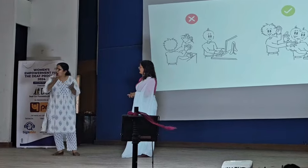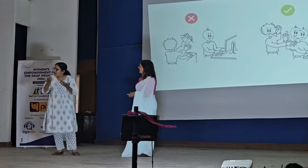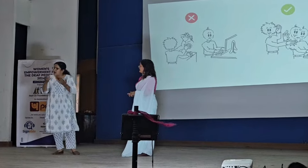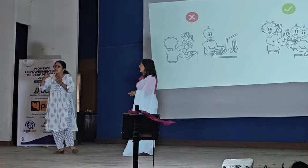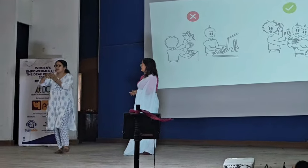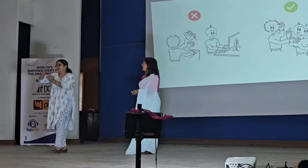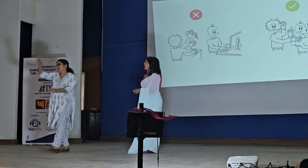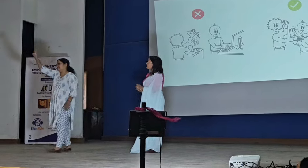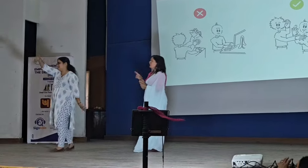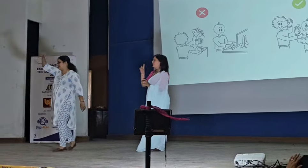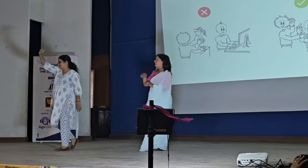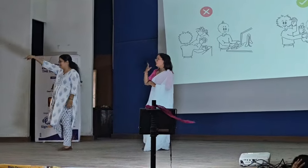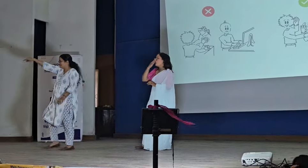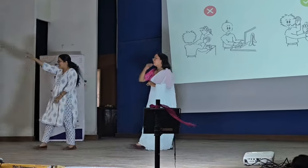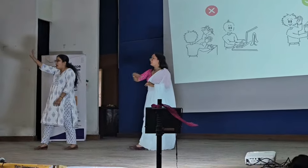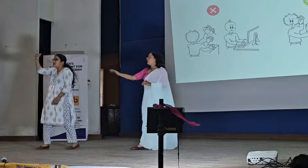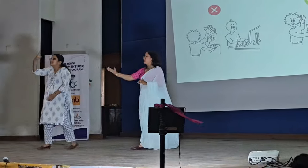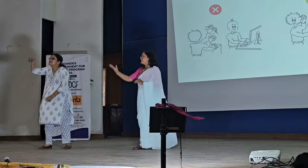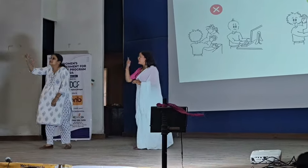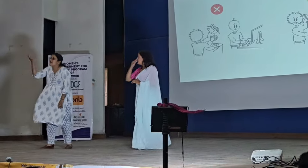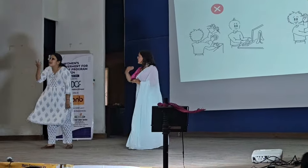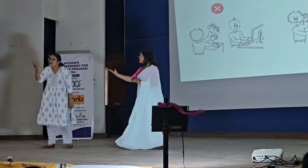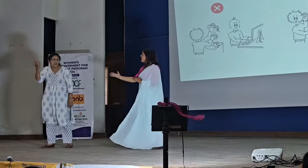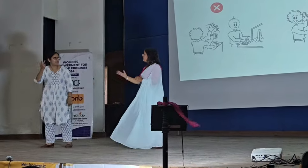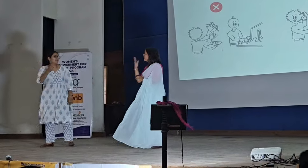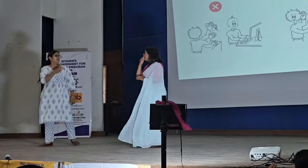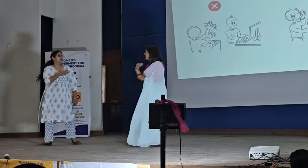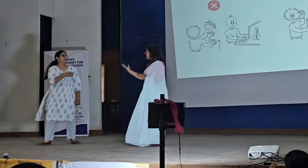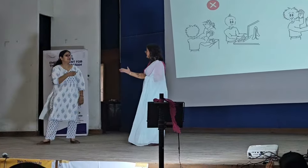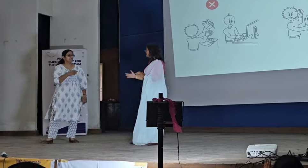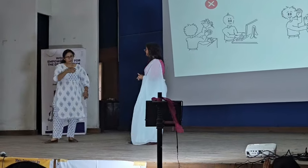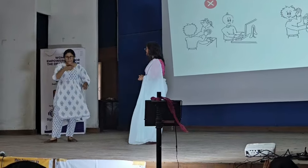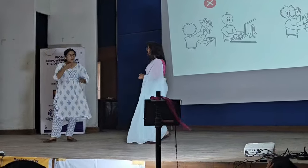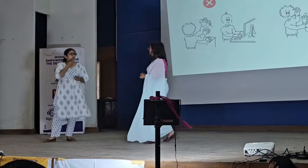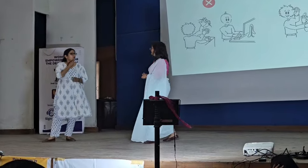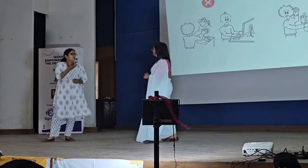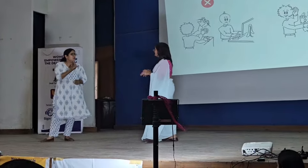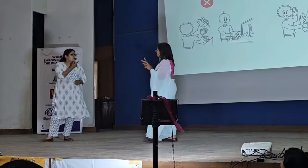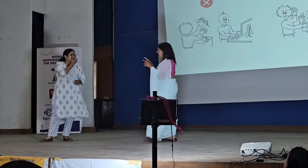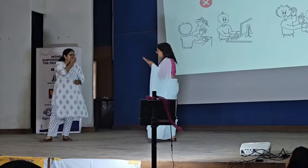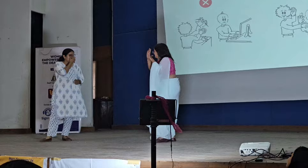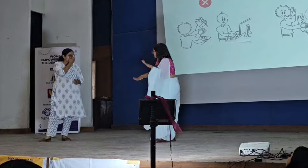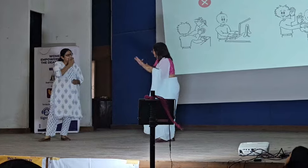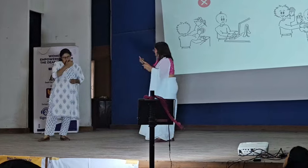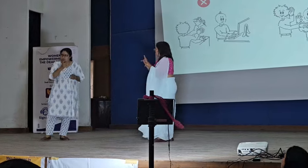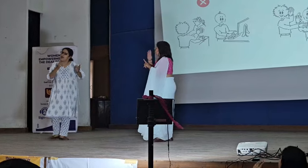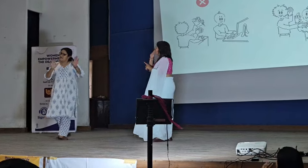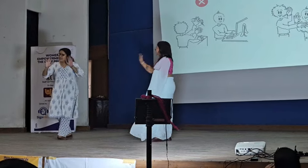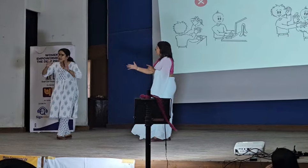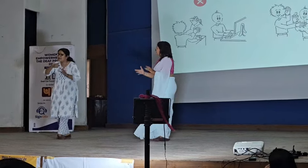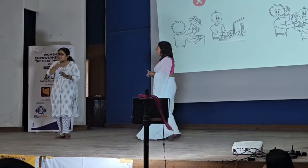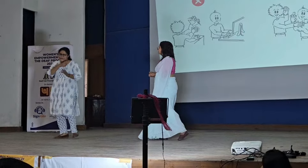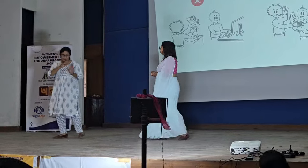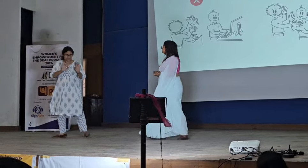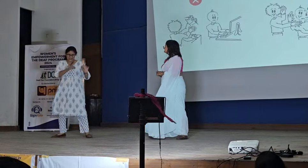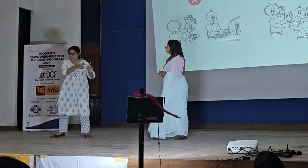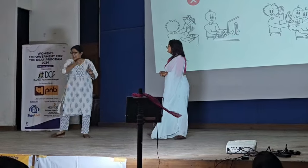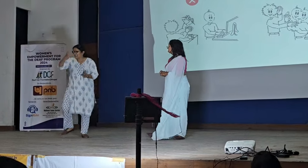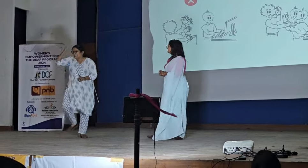रहे हैं और मैं एक बंदा ऐसे देख रही हूँ, तो ये चीज सही नहीं है। आप ये एक तरह से डिसरिस्पेक्ट कर रहे हैं आप किसी को, ऐसा उन्हें फील